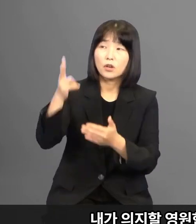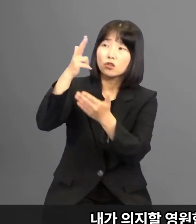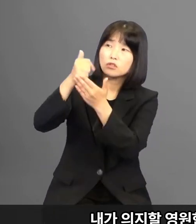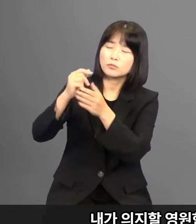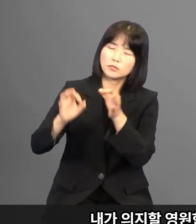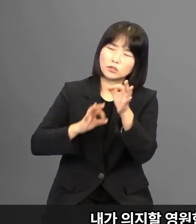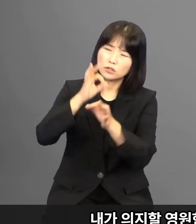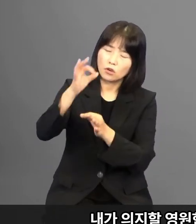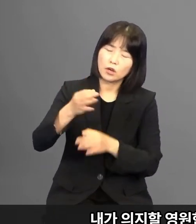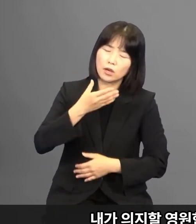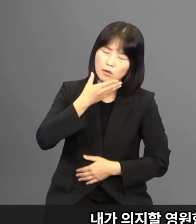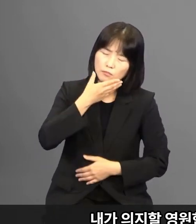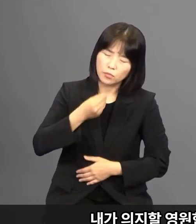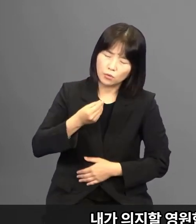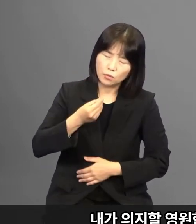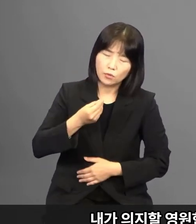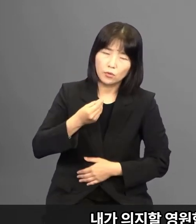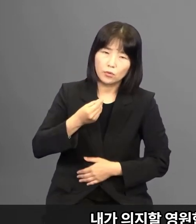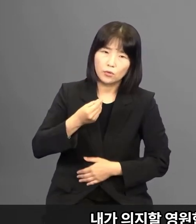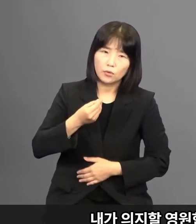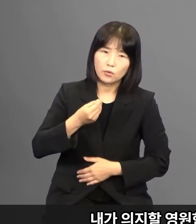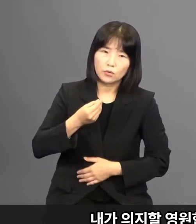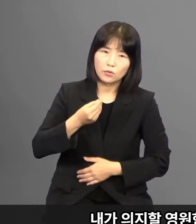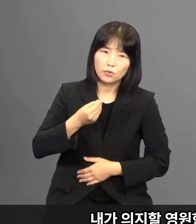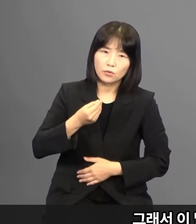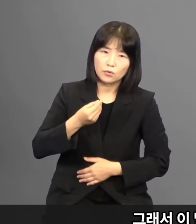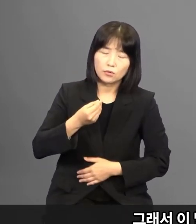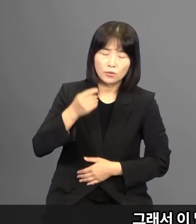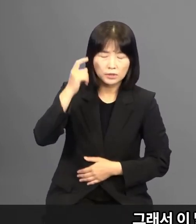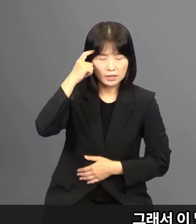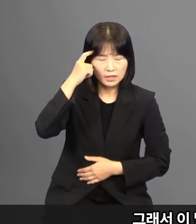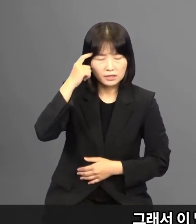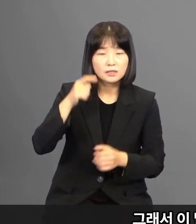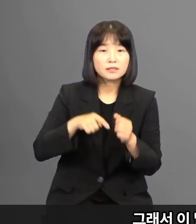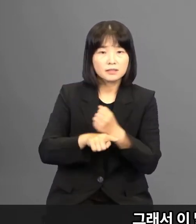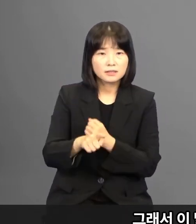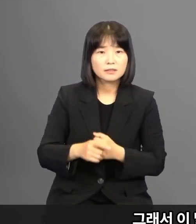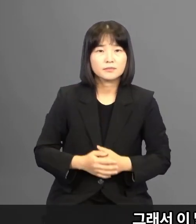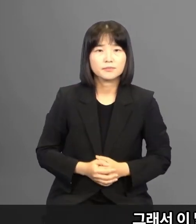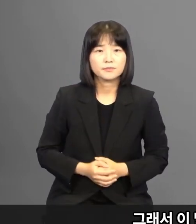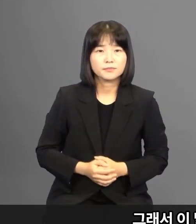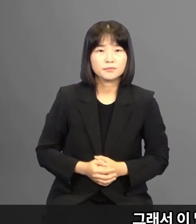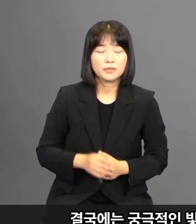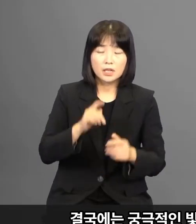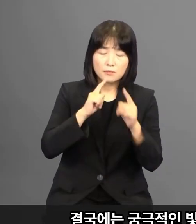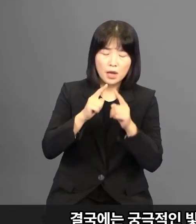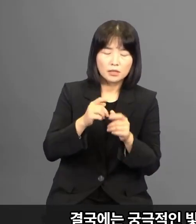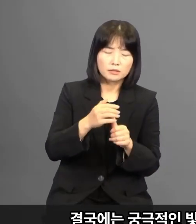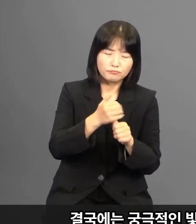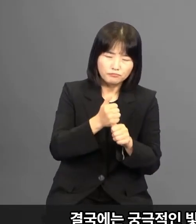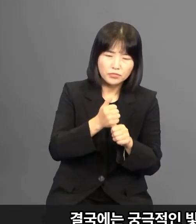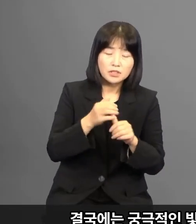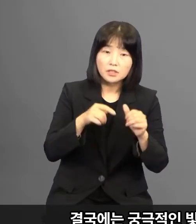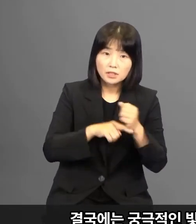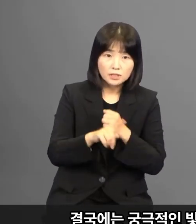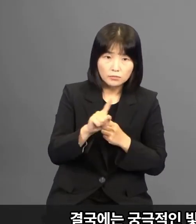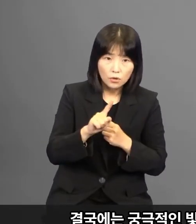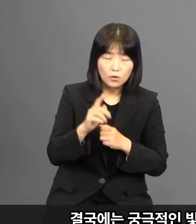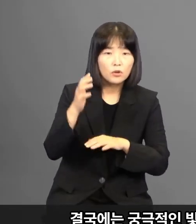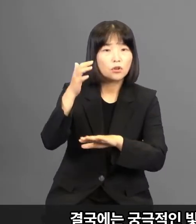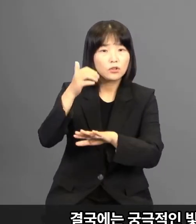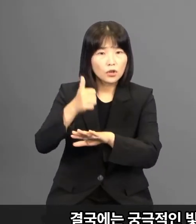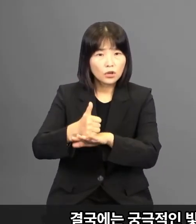내가 의지할 영원한 유산으로 삼는다는 뜻입니다. 그래서 이 말씀을 붙잡는다는 것은 결국에는